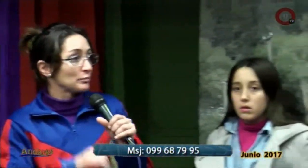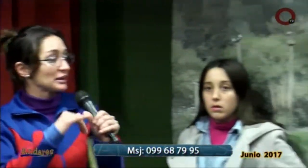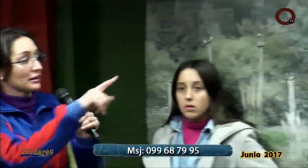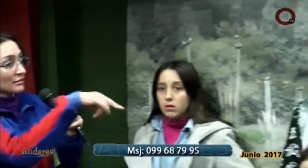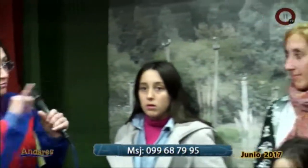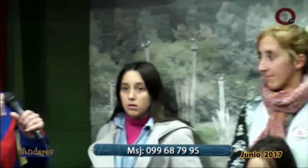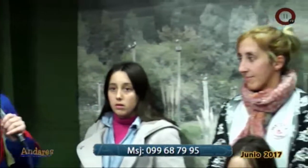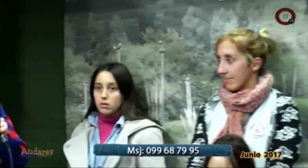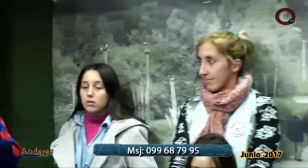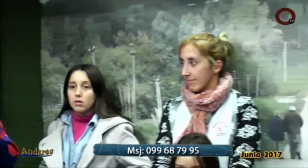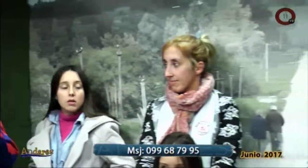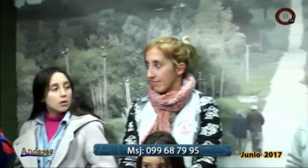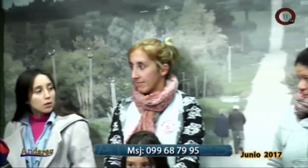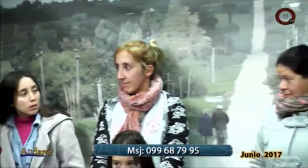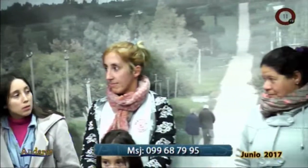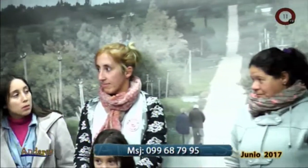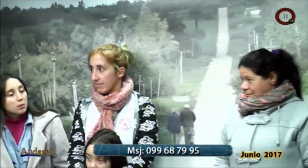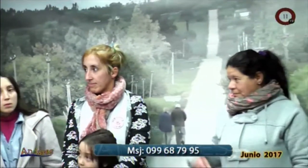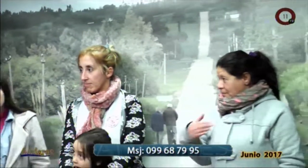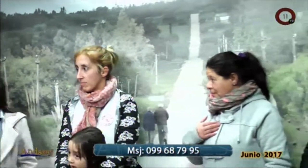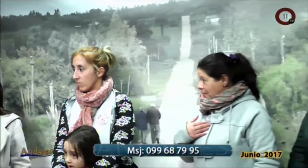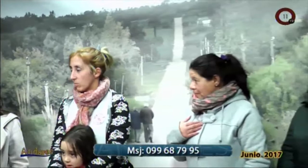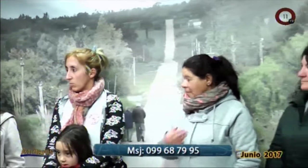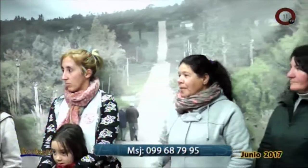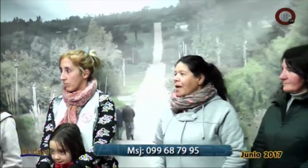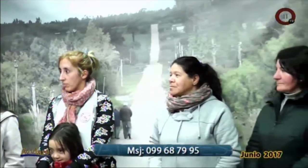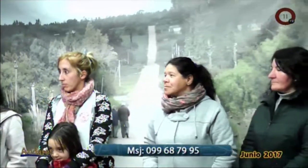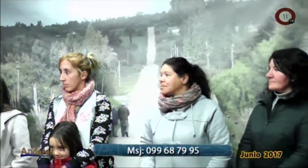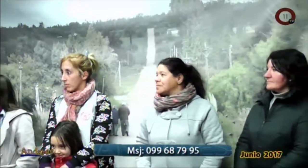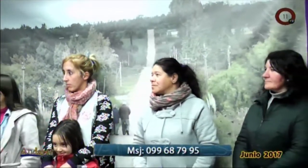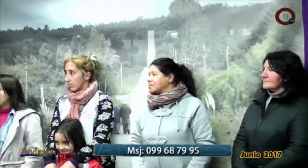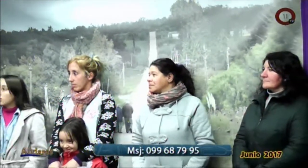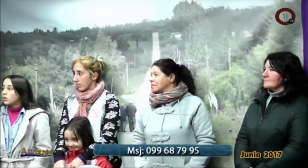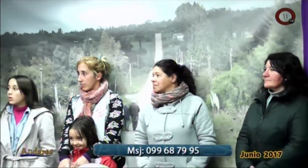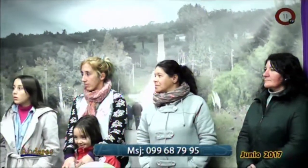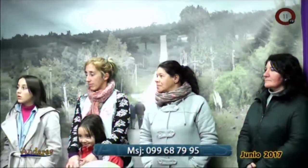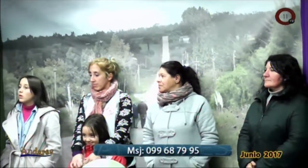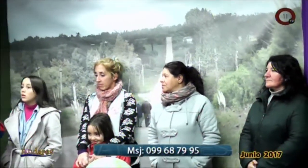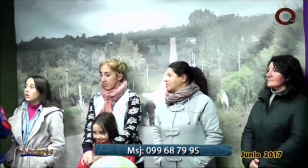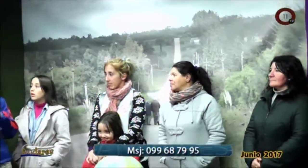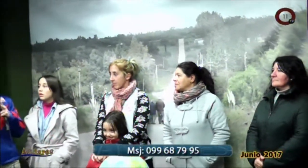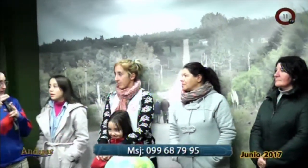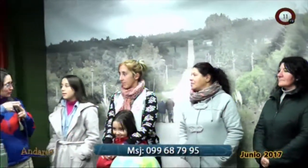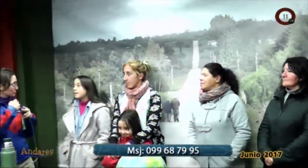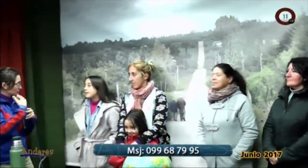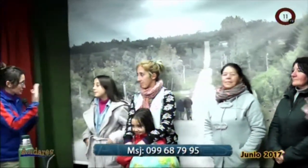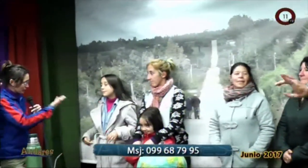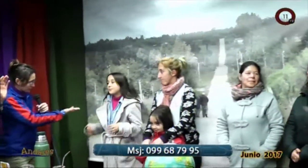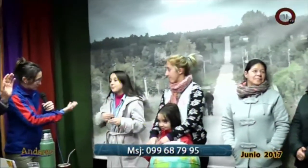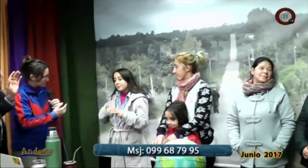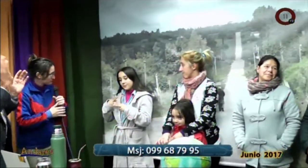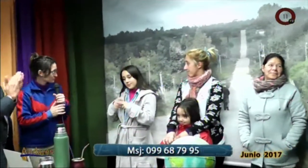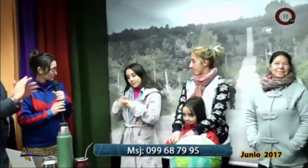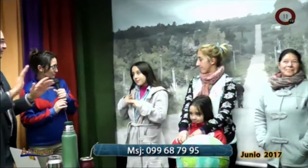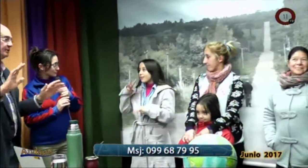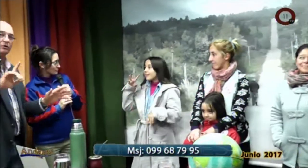problemita que sí ¿Tú lo puedes contar? Ah, ¿De la intendencia? Antes, antes Sí Presentemos, ¿no? Ah, bueno, el nombre De cada